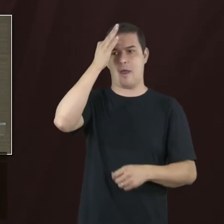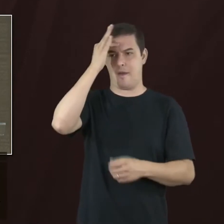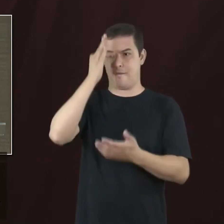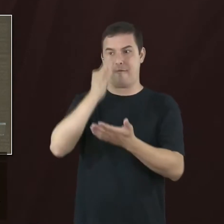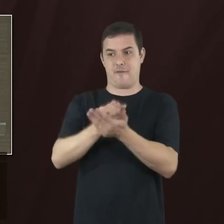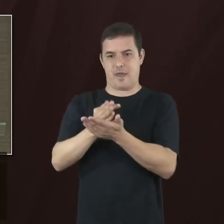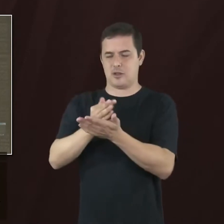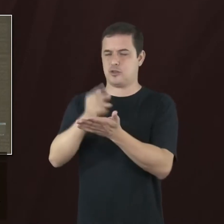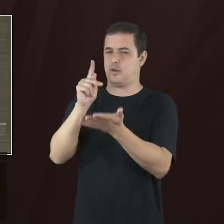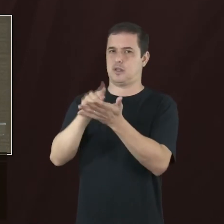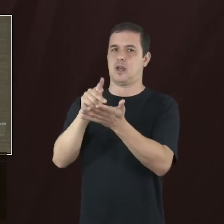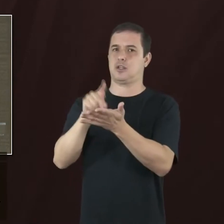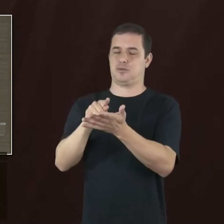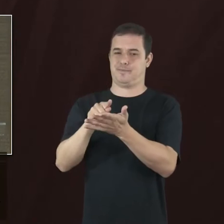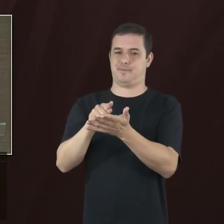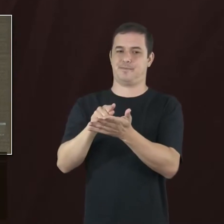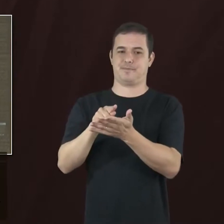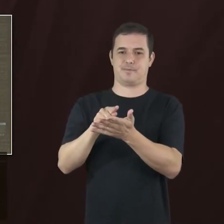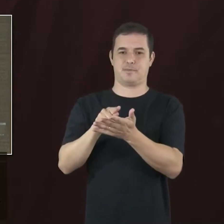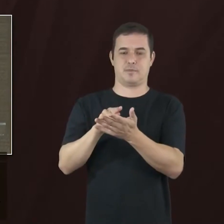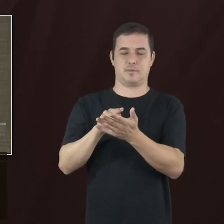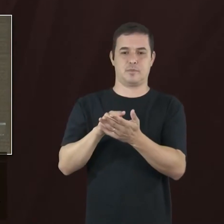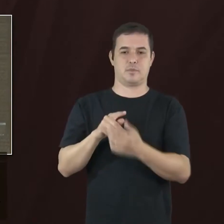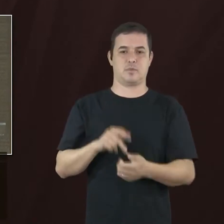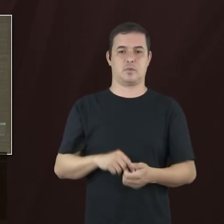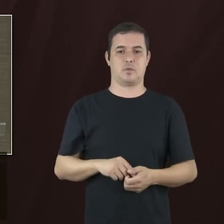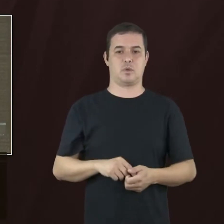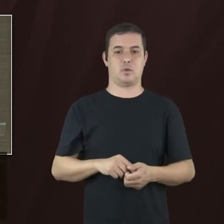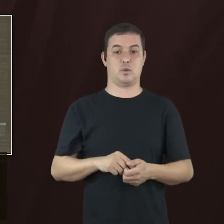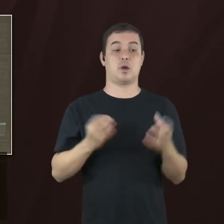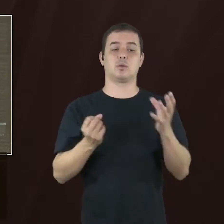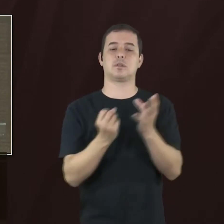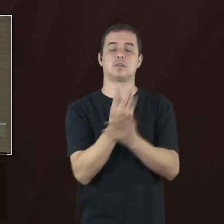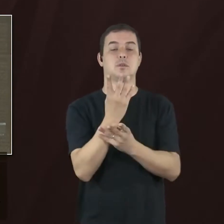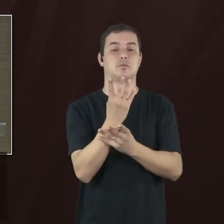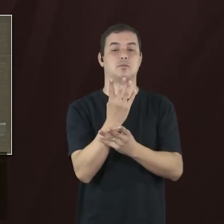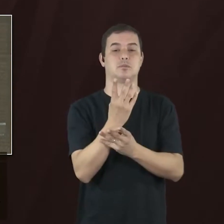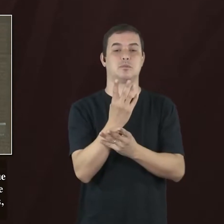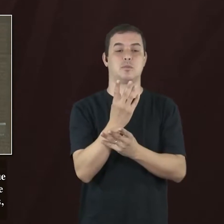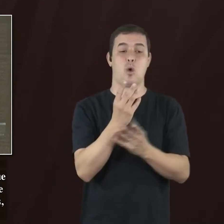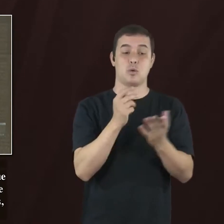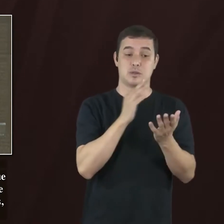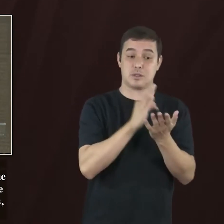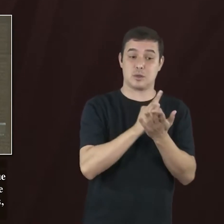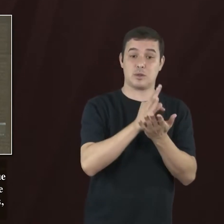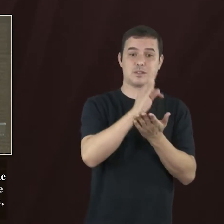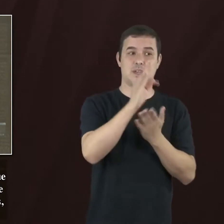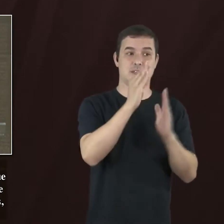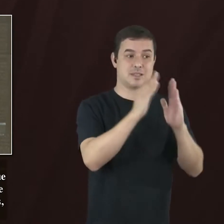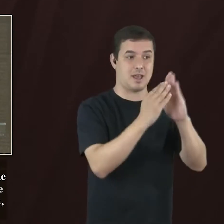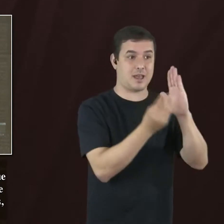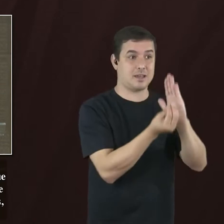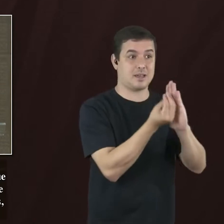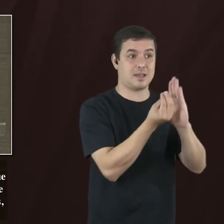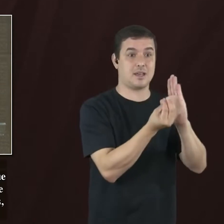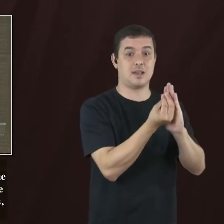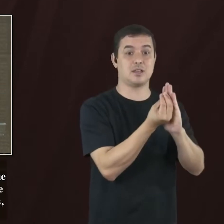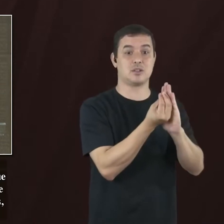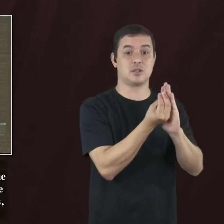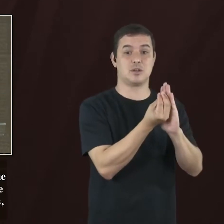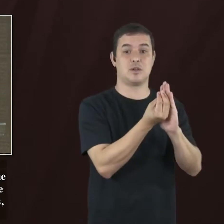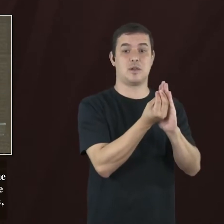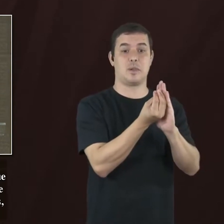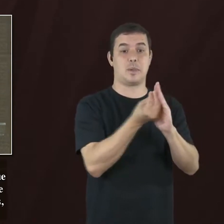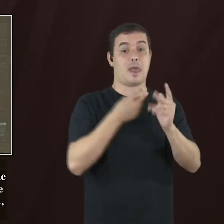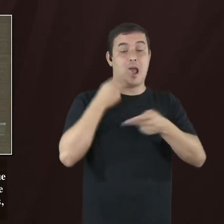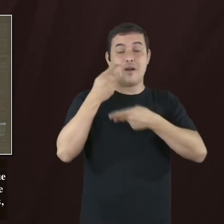fingimento. E por isso o resultado é versículo 9, pois eles mesmos, no tocante a nós, proclamam